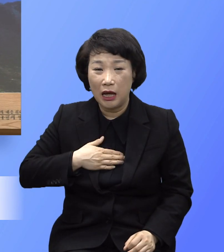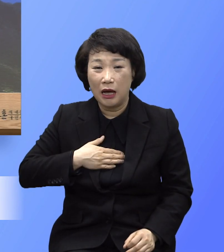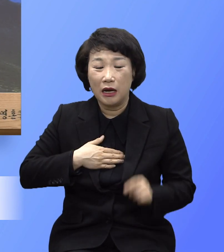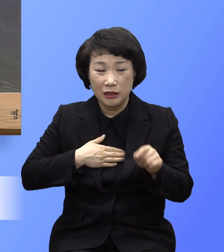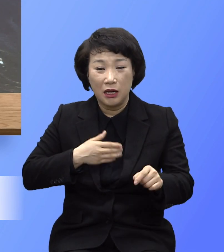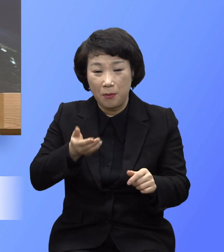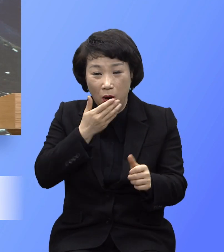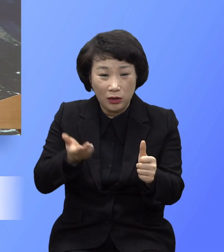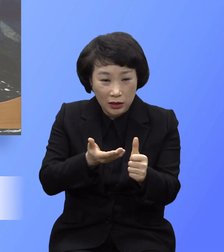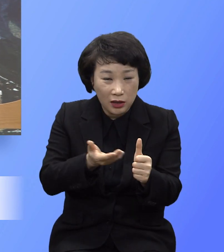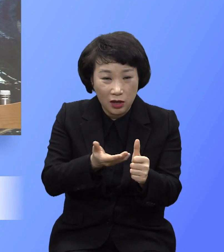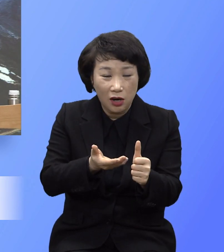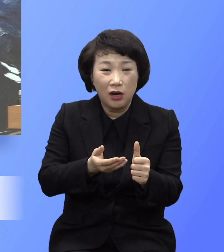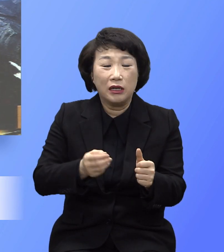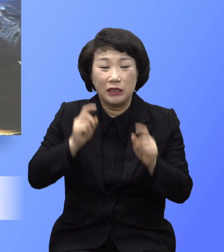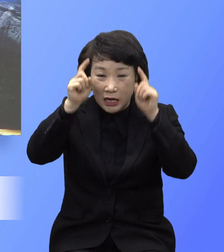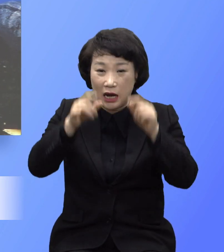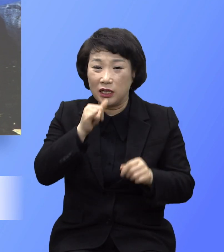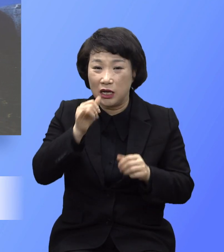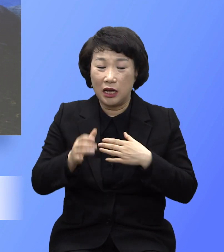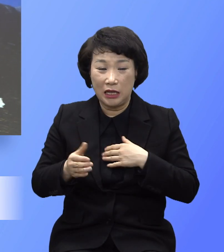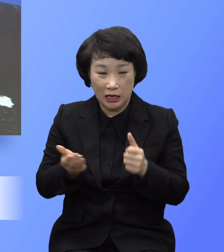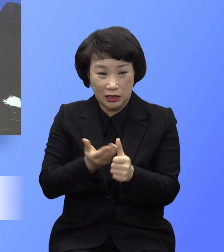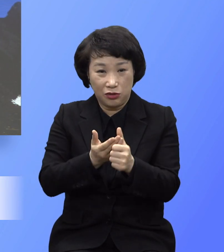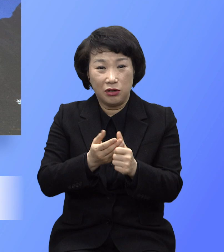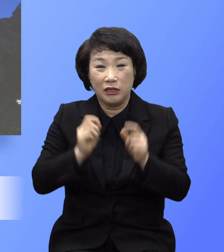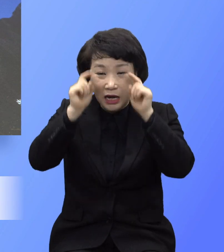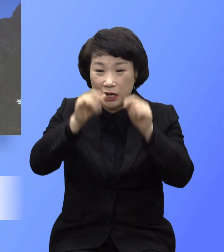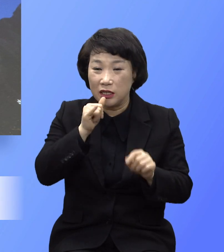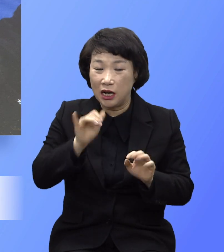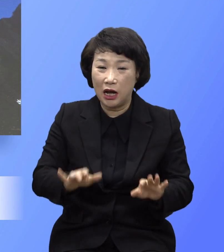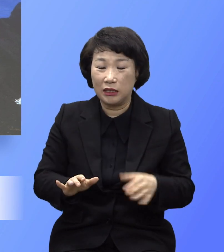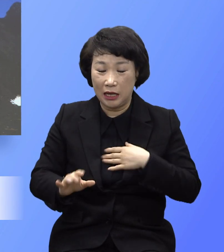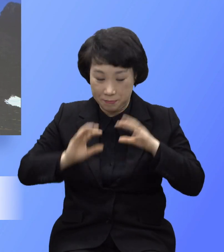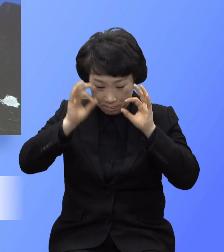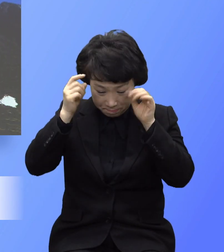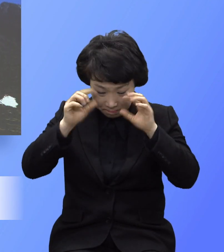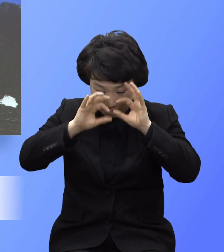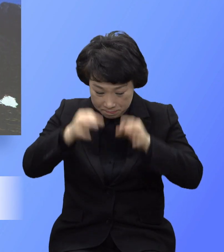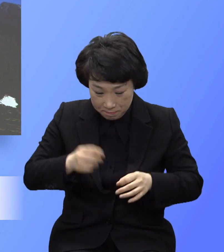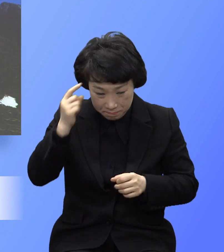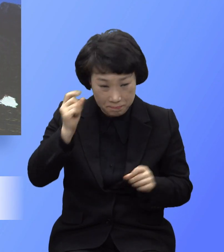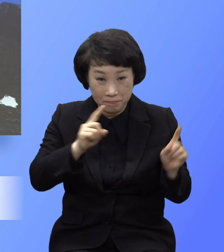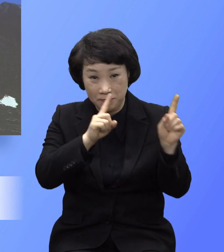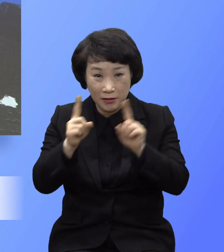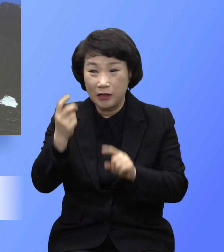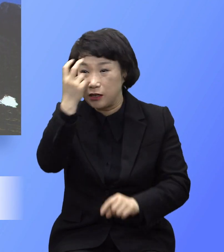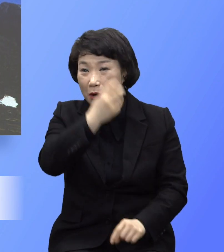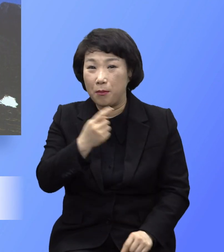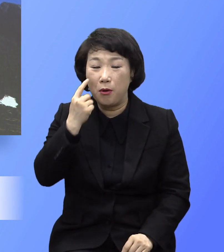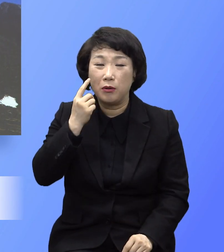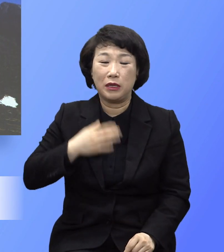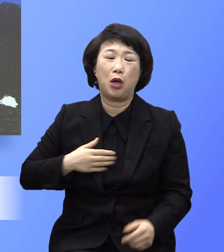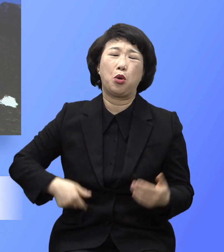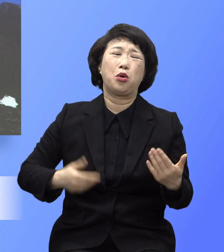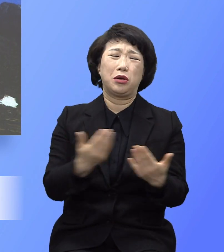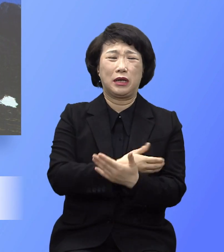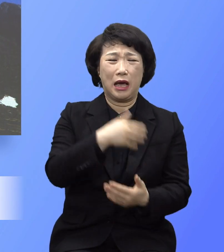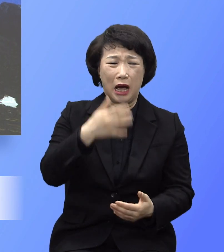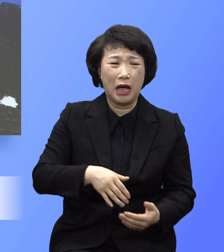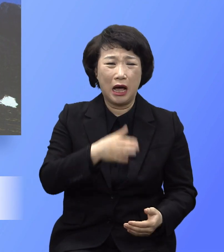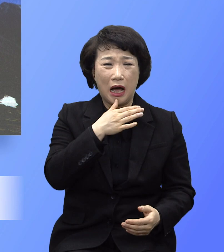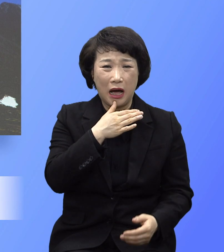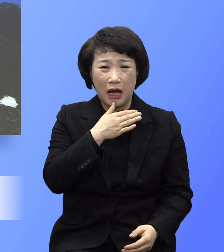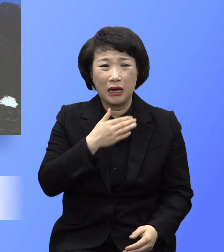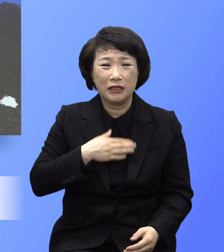양이 있는지 칠 양이 있는지 여러분들이요 정신 차려서 살피면서 내가 회개하지 못해서